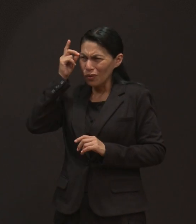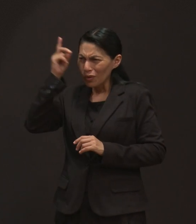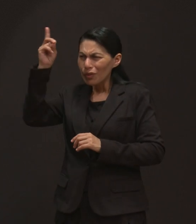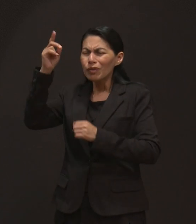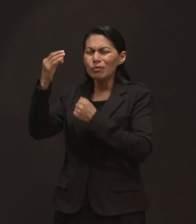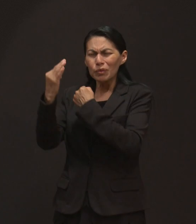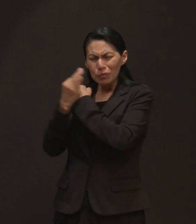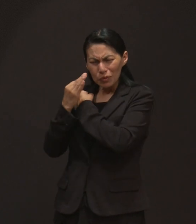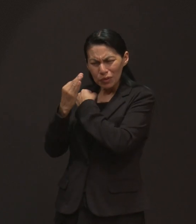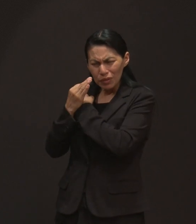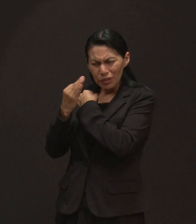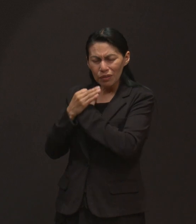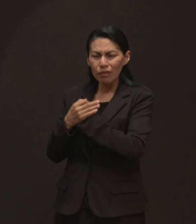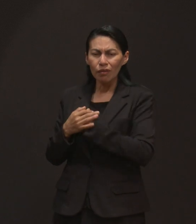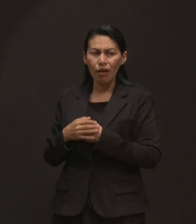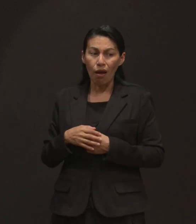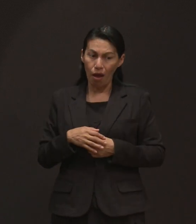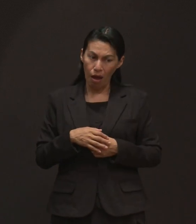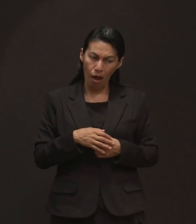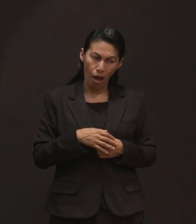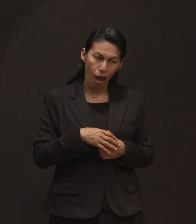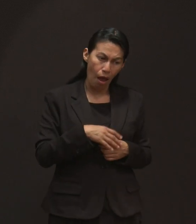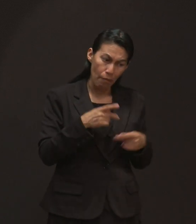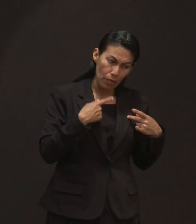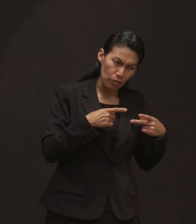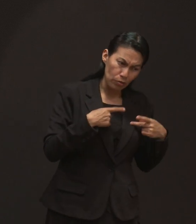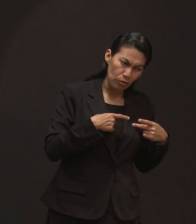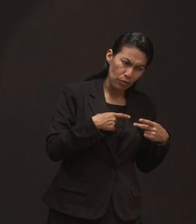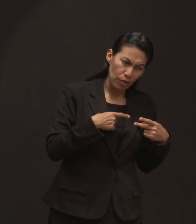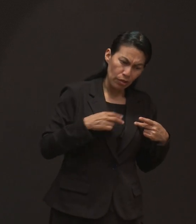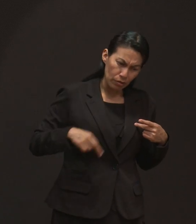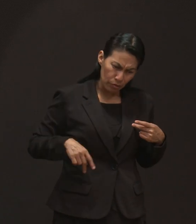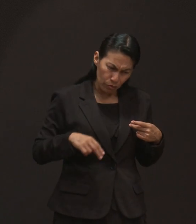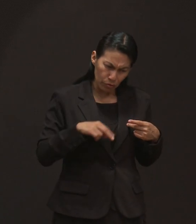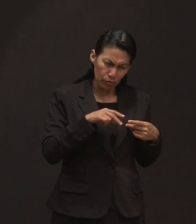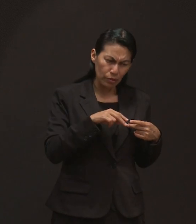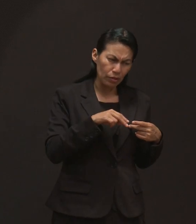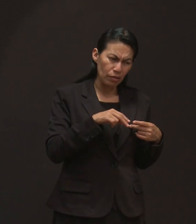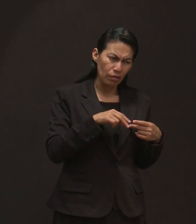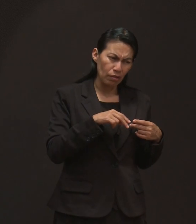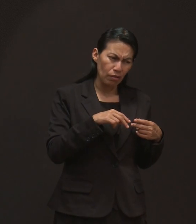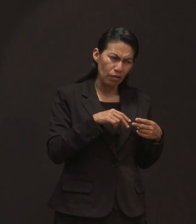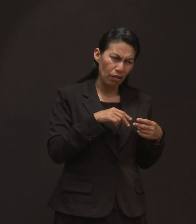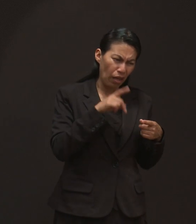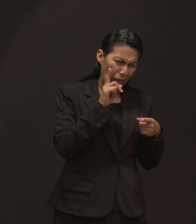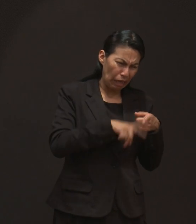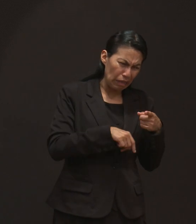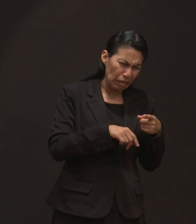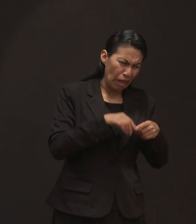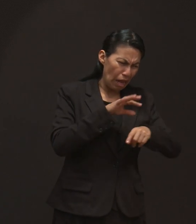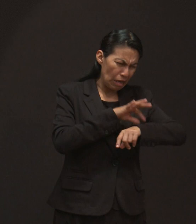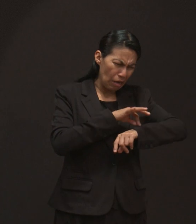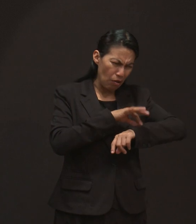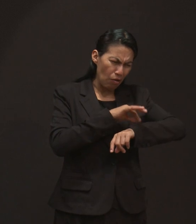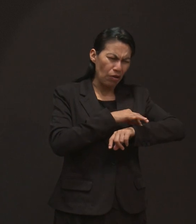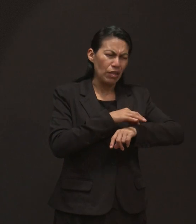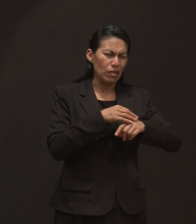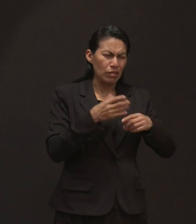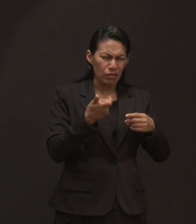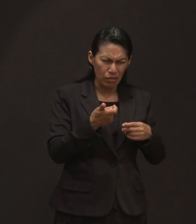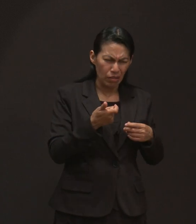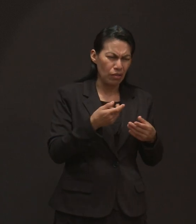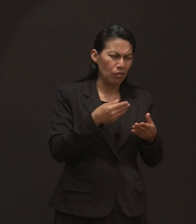Dios ahí, su protección. O sea, saltaron, o sea, ellos pasan recogiendo, digamos,